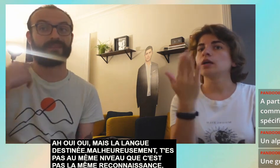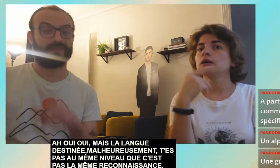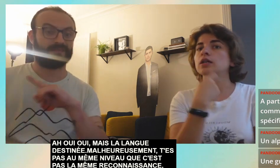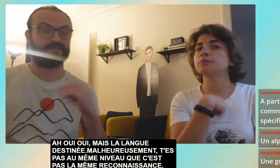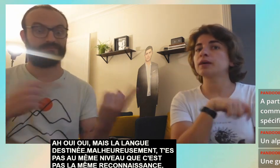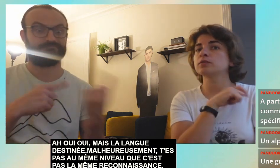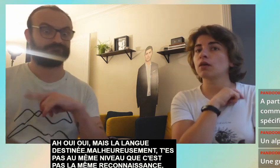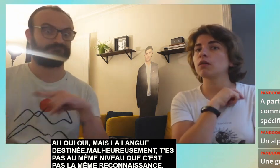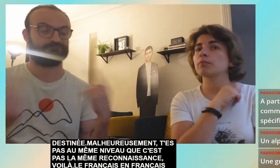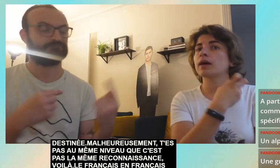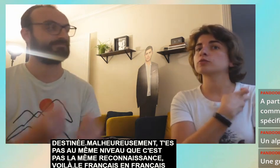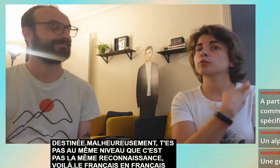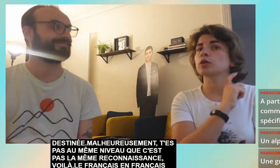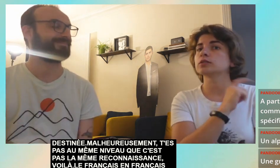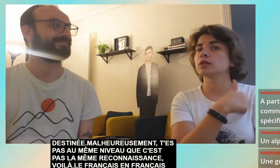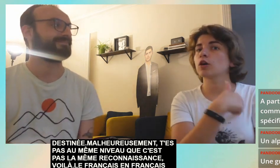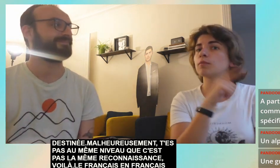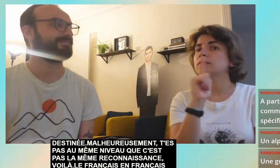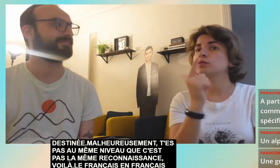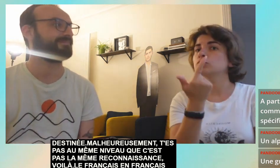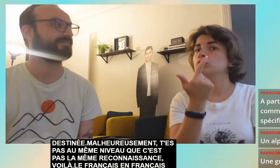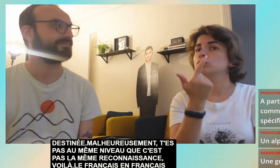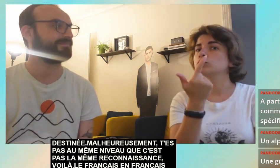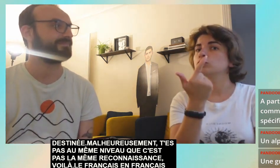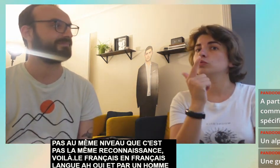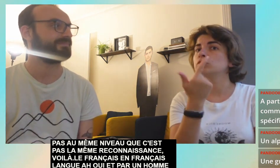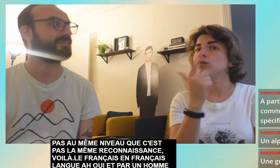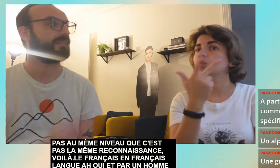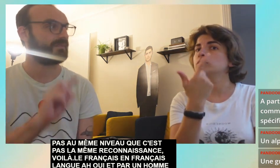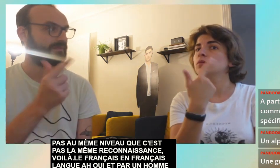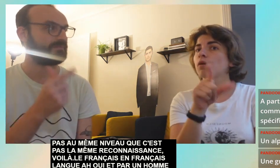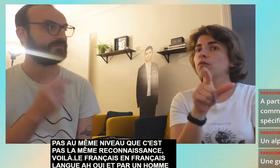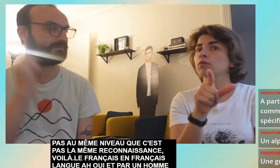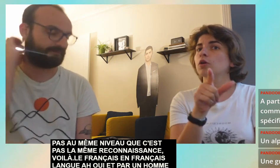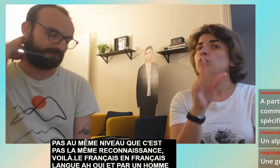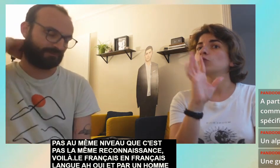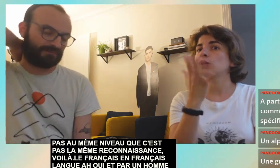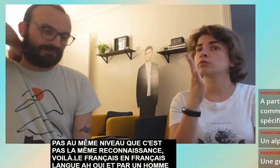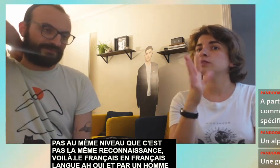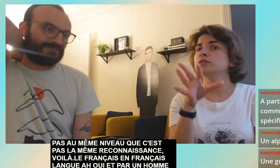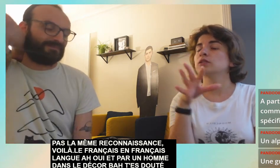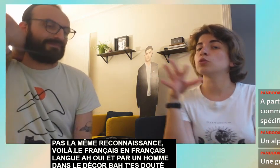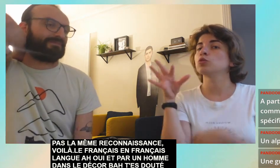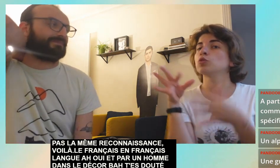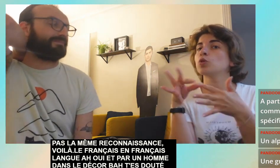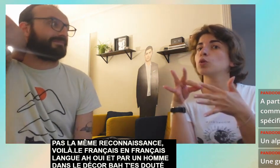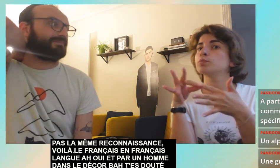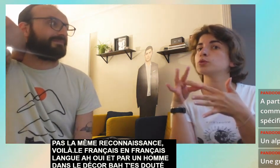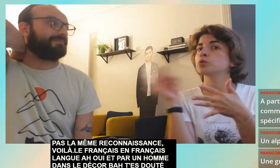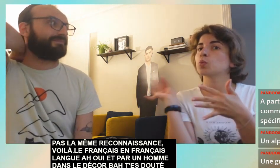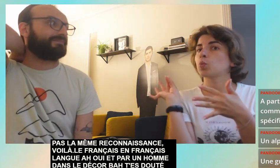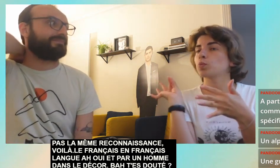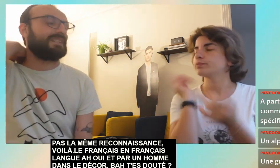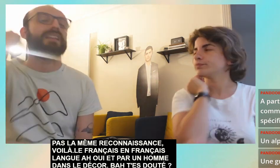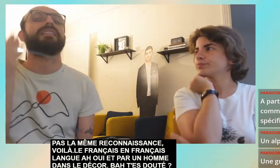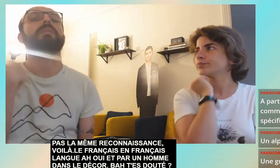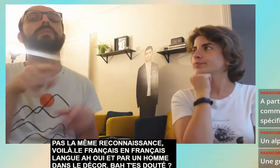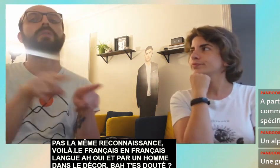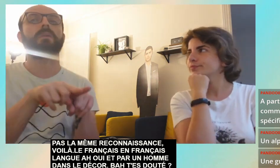Et l'espagnol, par exemple, dans les écoles, bah, t'es une troisième langue. Que la langue des signes, t'es une autre. C'est un peu comme,